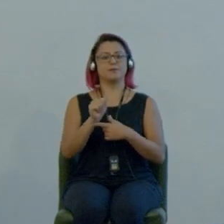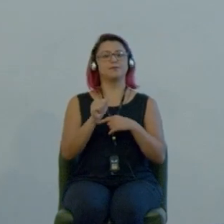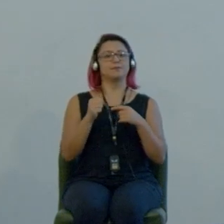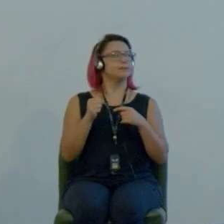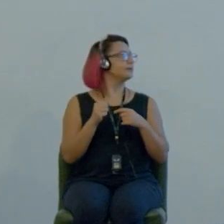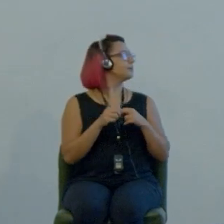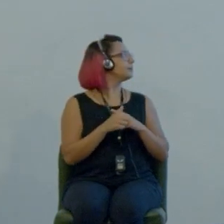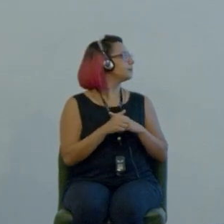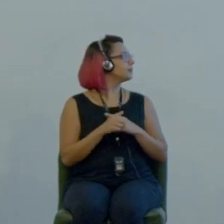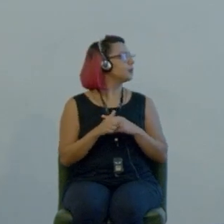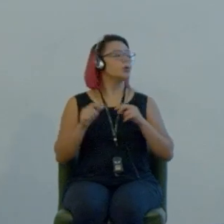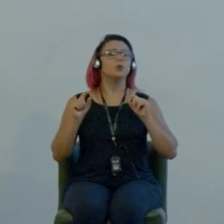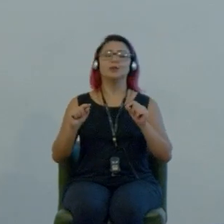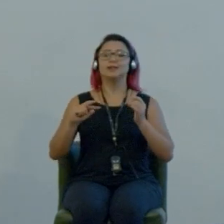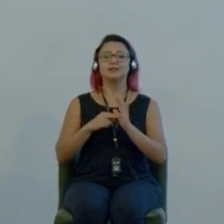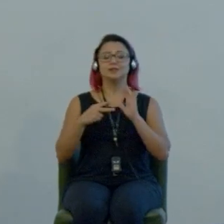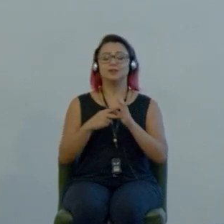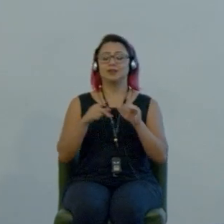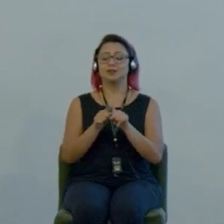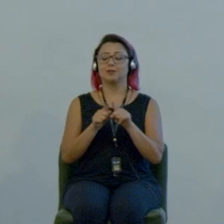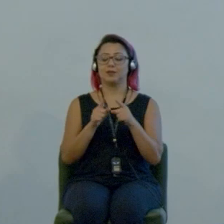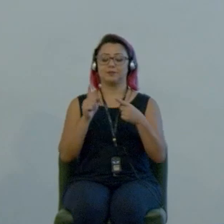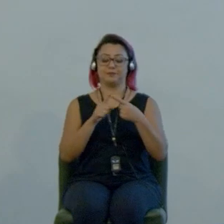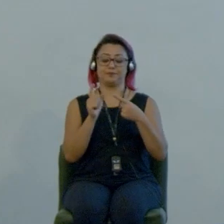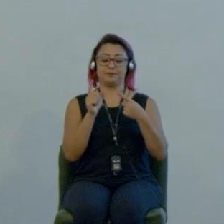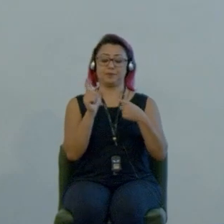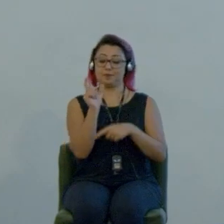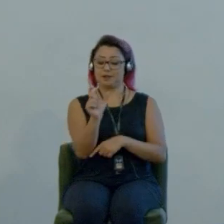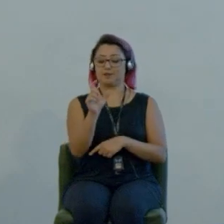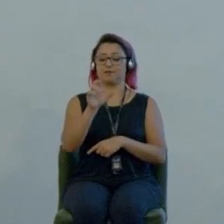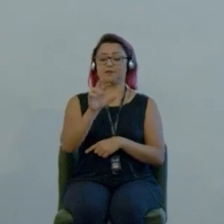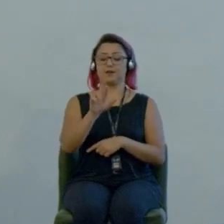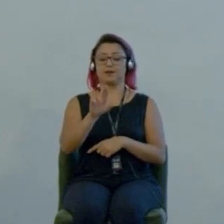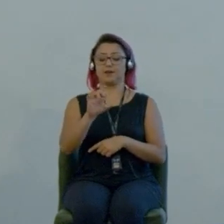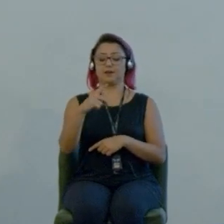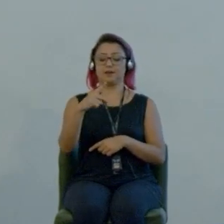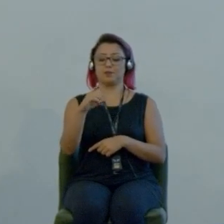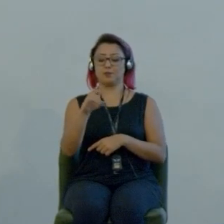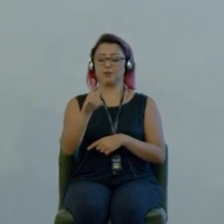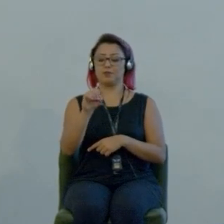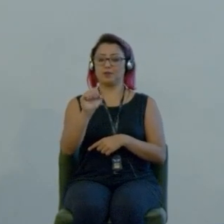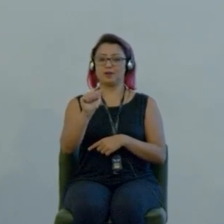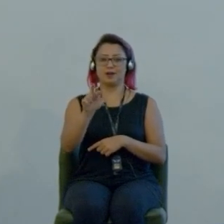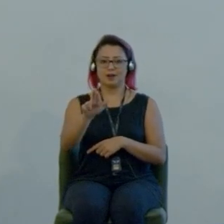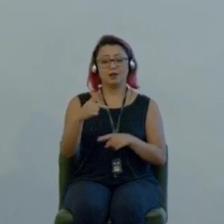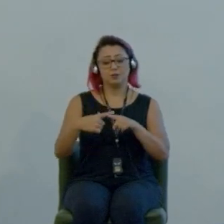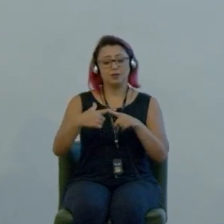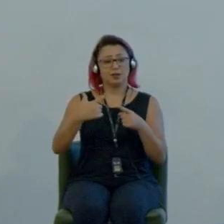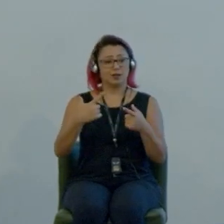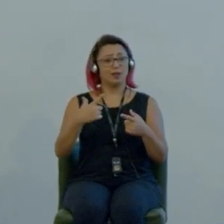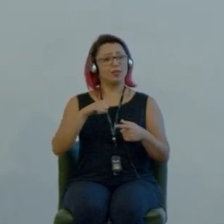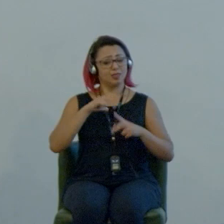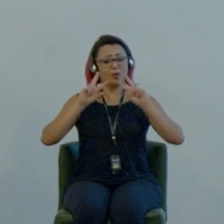Déjà, ça part du constat, je vous le disais tout à l'heure, qu'elles sont un peu vides, les cartes. Elles sont pleines d'artefacts humains, elles sont pleines de nos